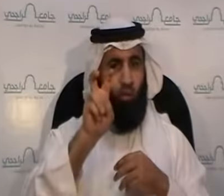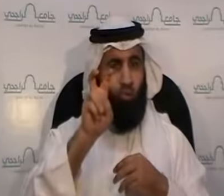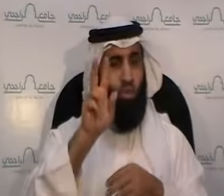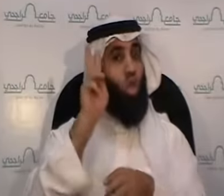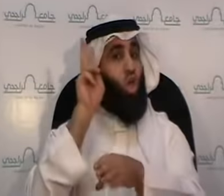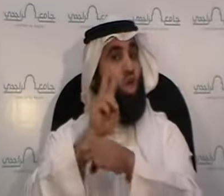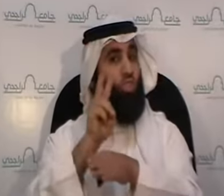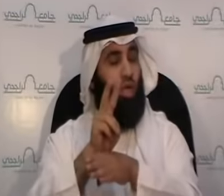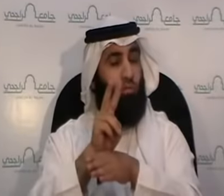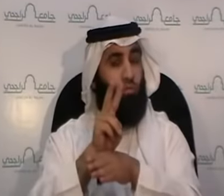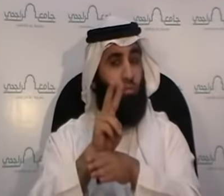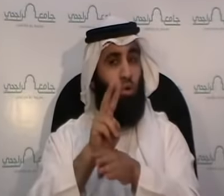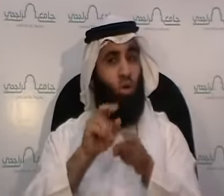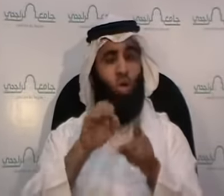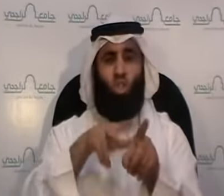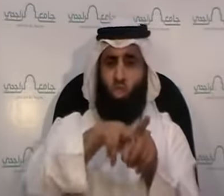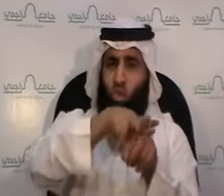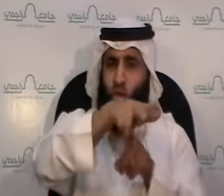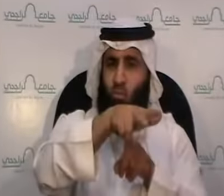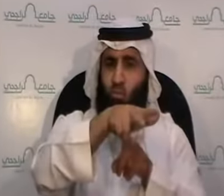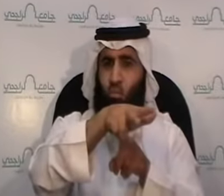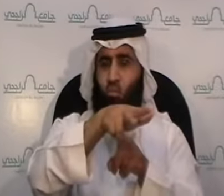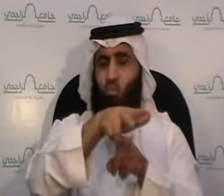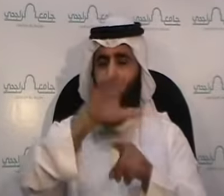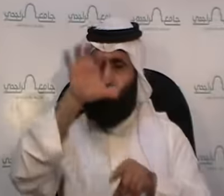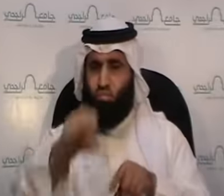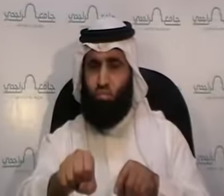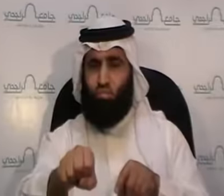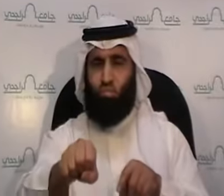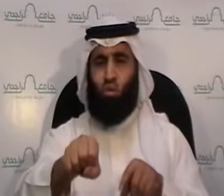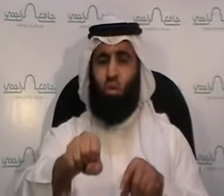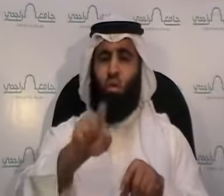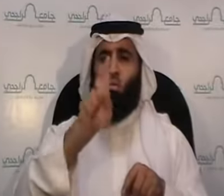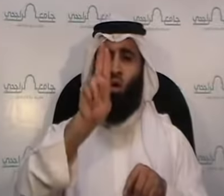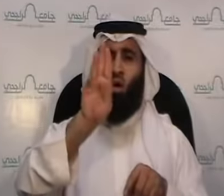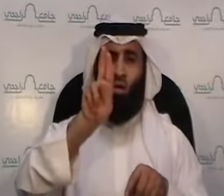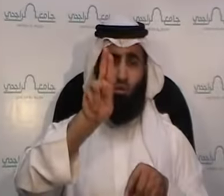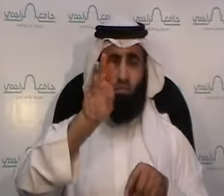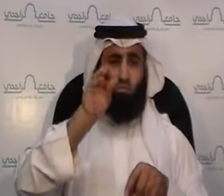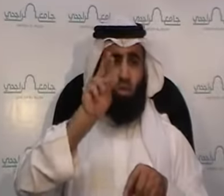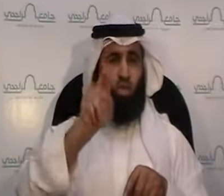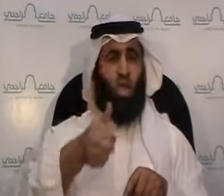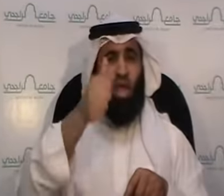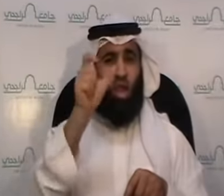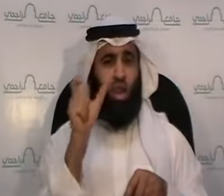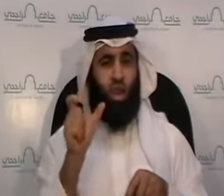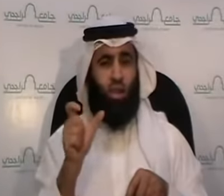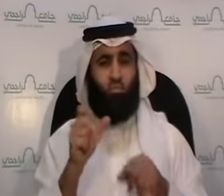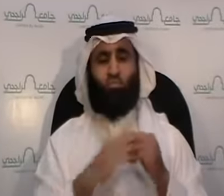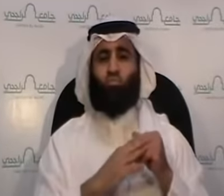ظلم، اعتداء، بهتان، نعم، كل ذلك